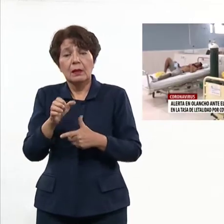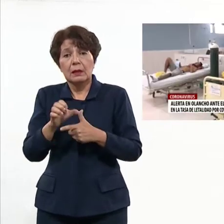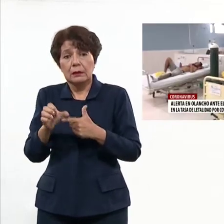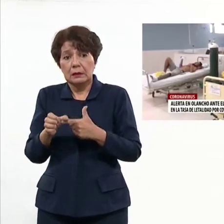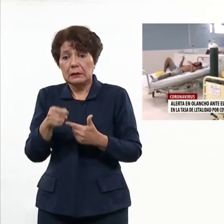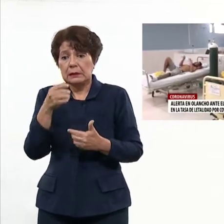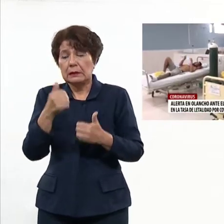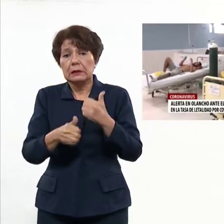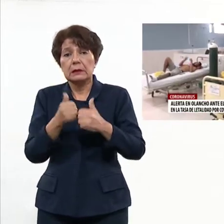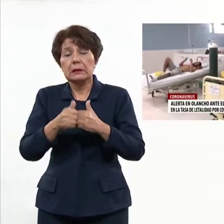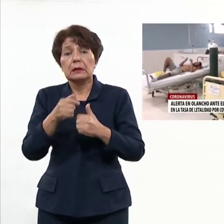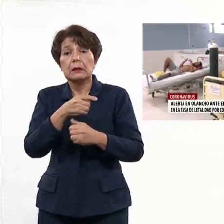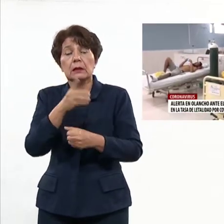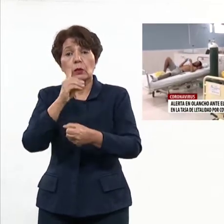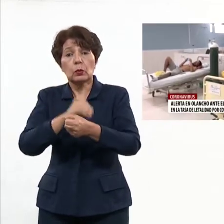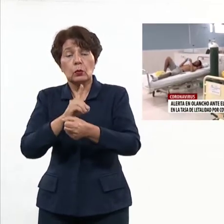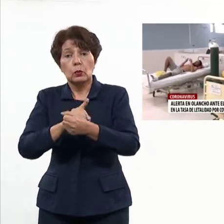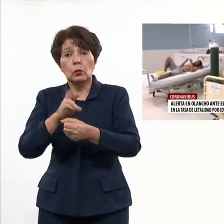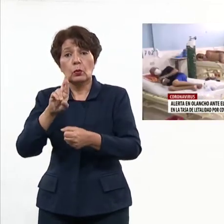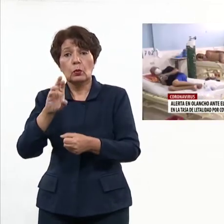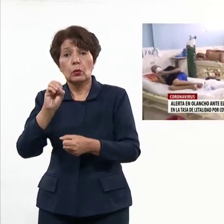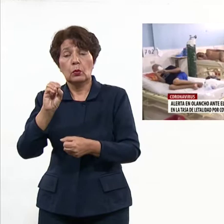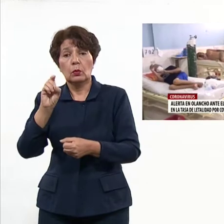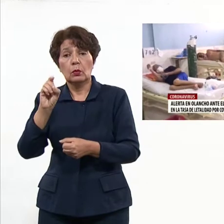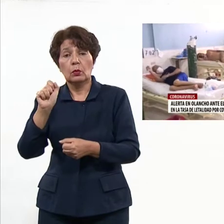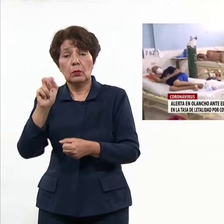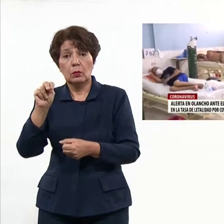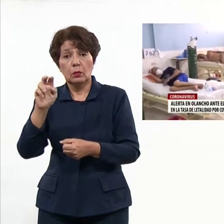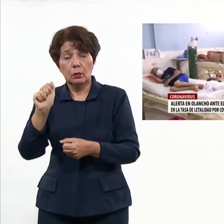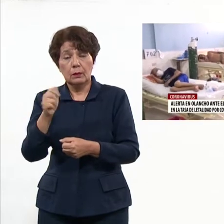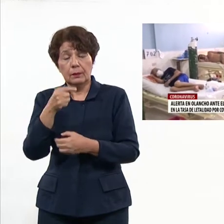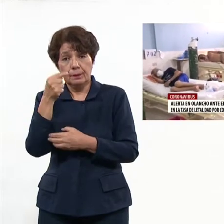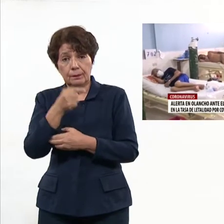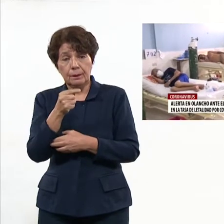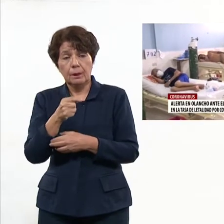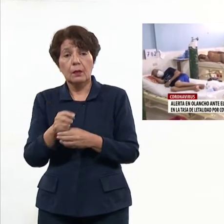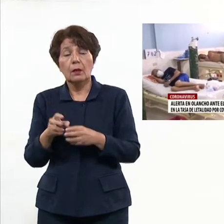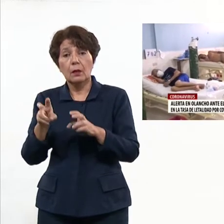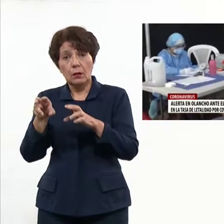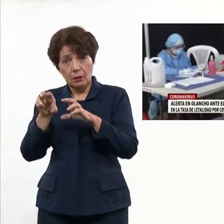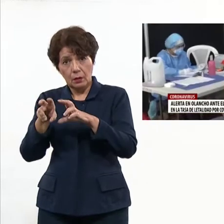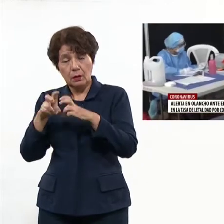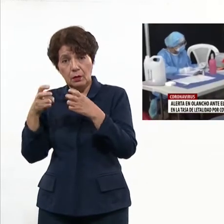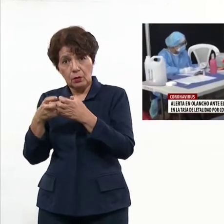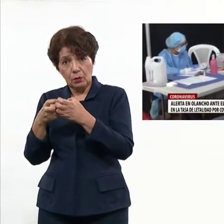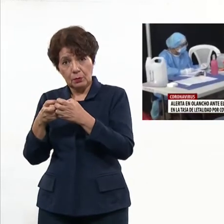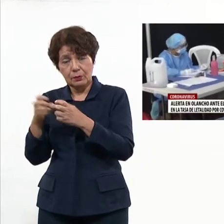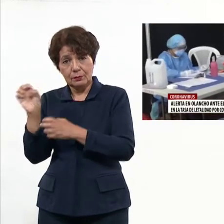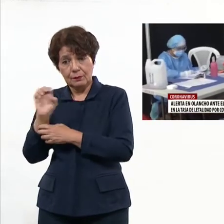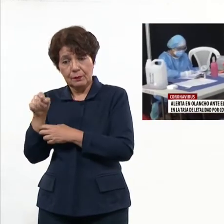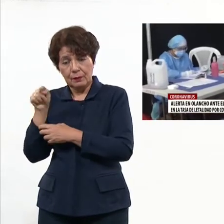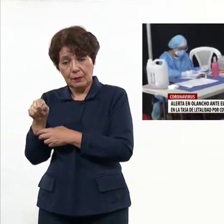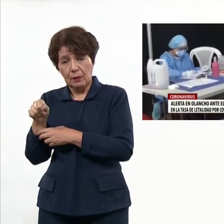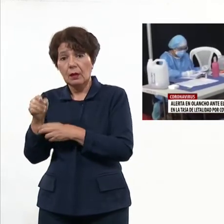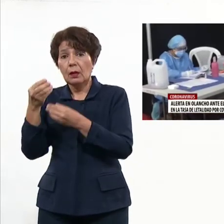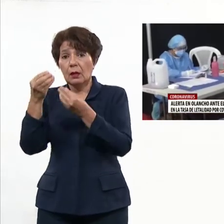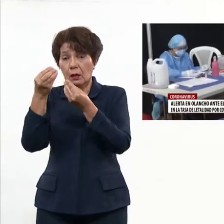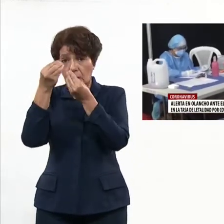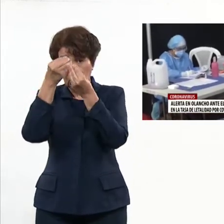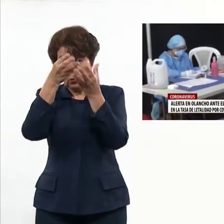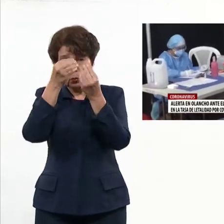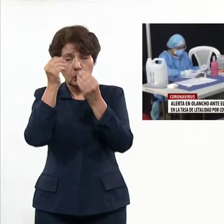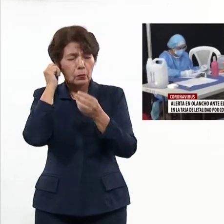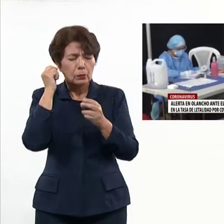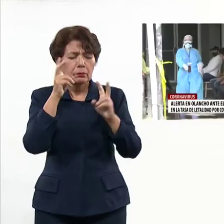acontecimiento la doctora roxana díaz miembro del sistema nacional de gestión de riesgos sinager dio a conocer que se